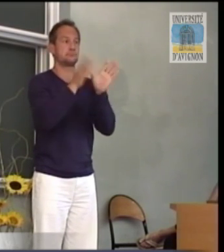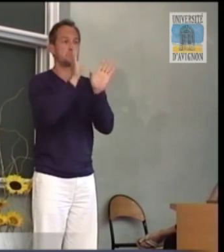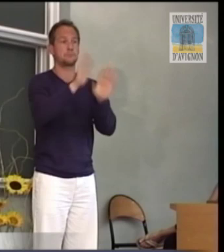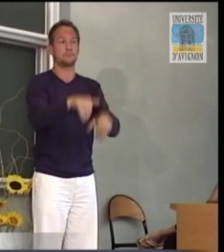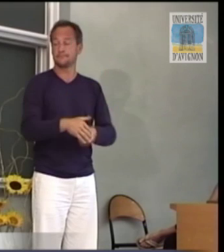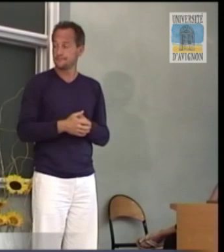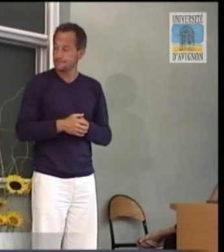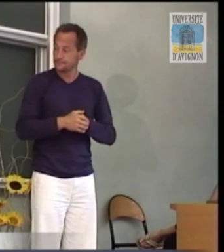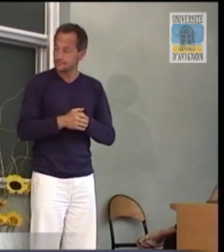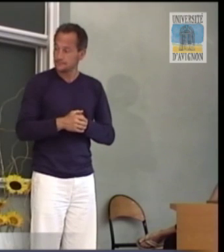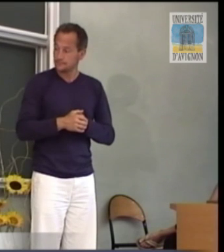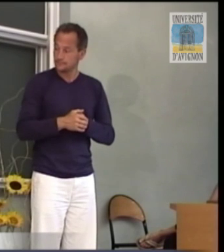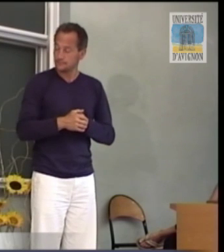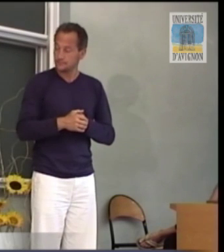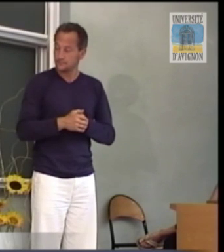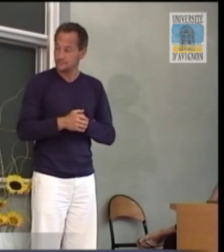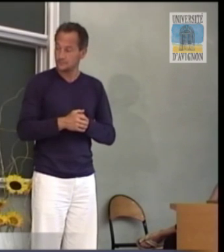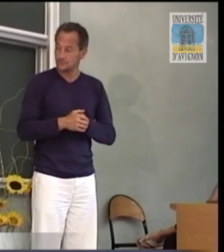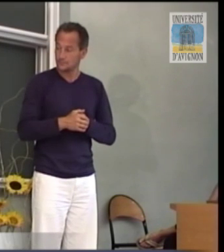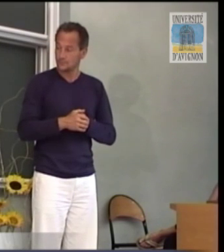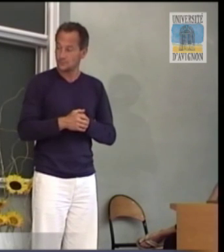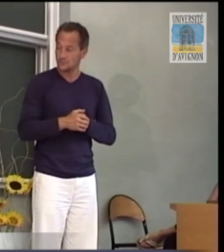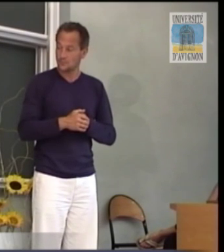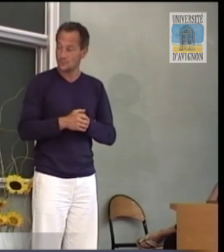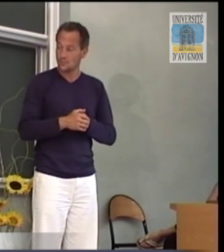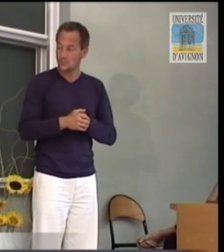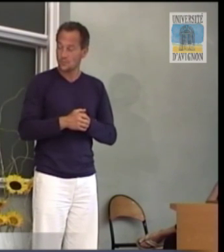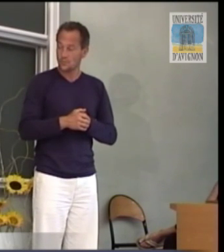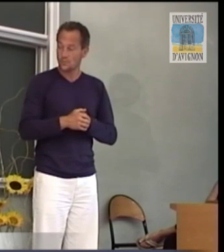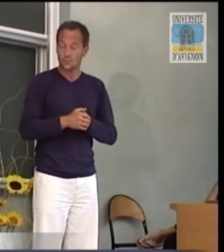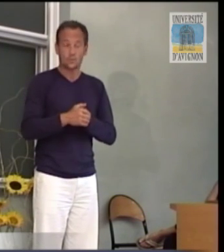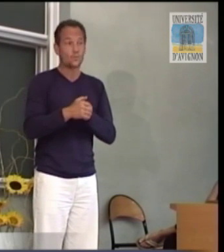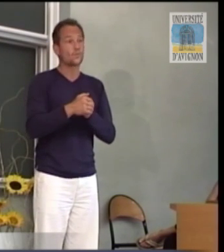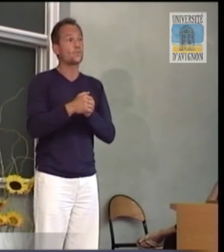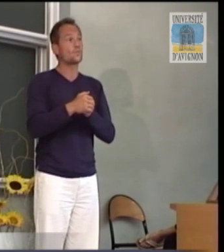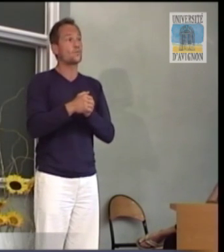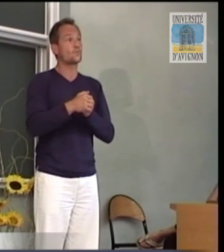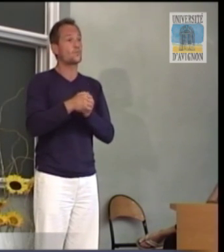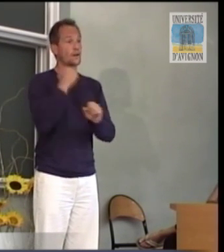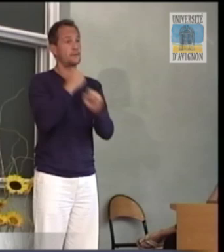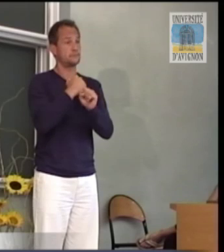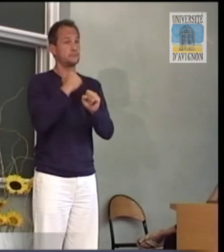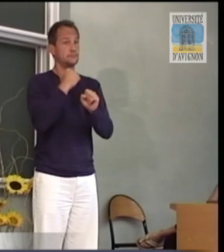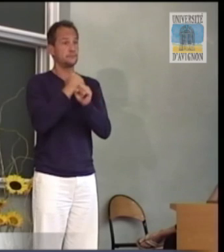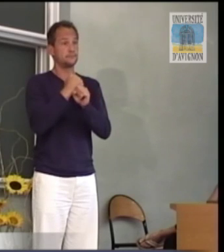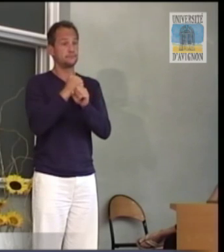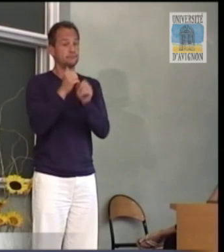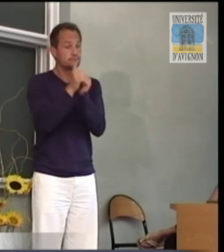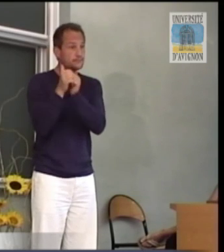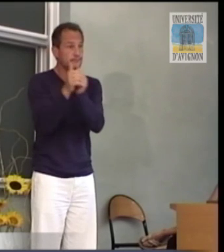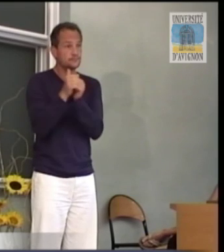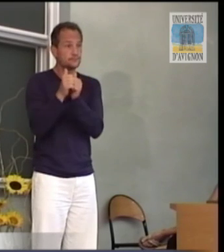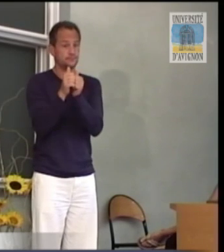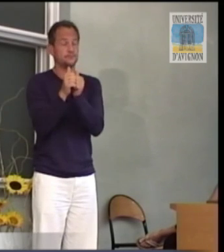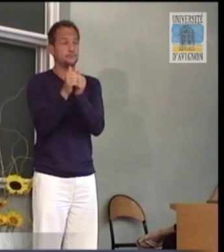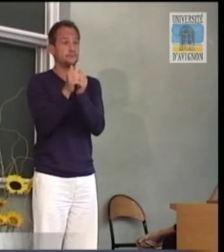important que l'on mène avec eux, et ce qui me permet aussi de prendre conscience